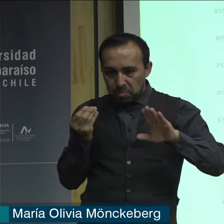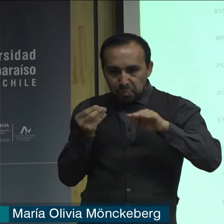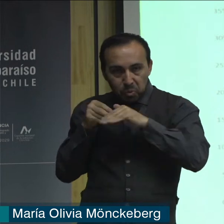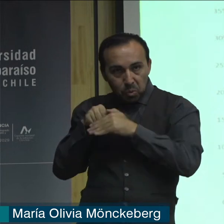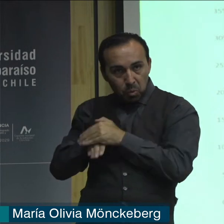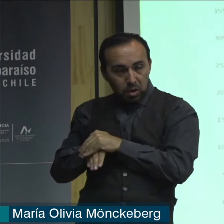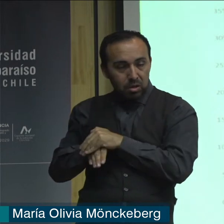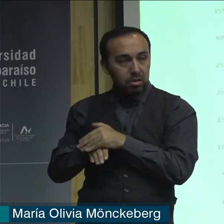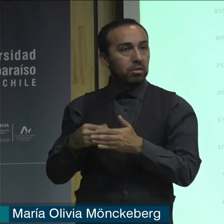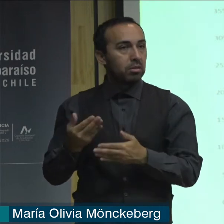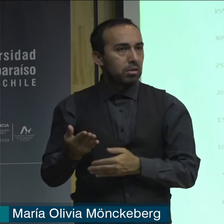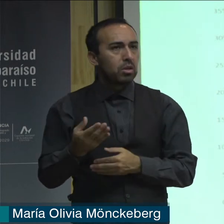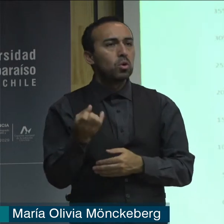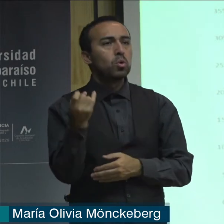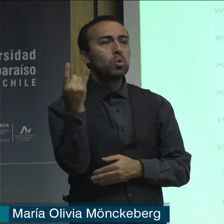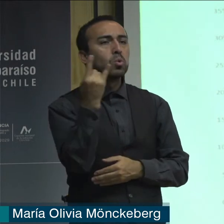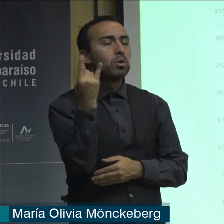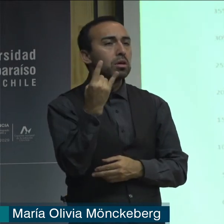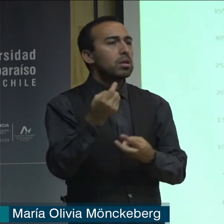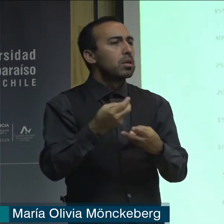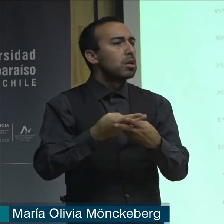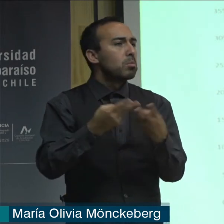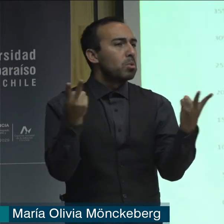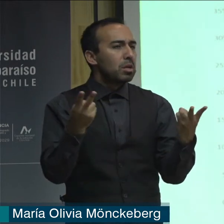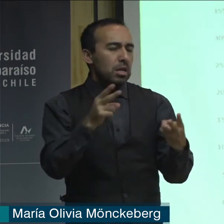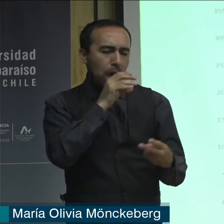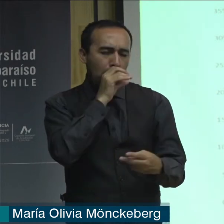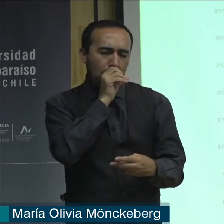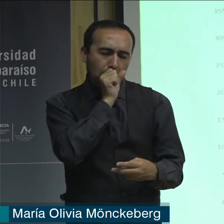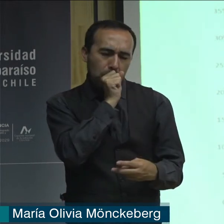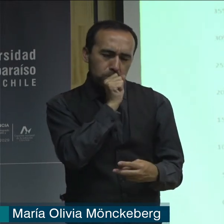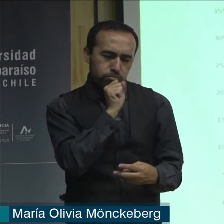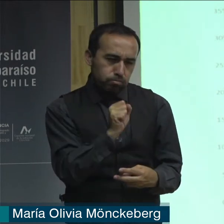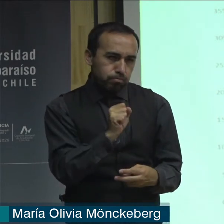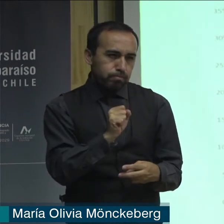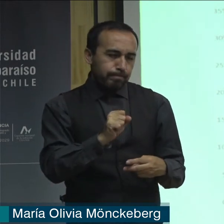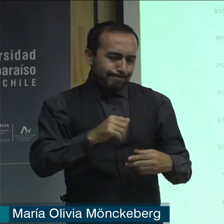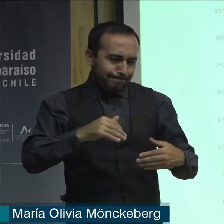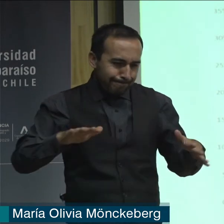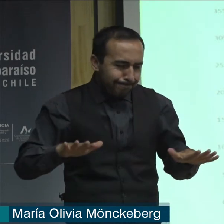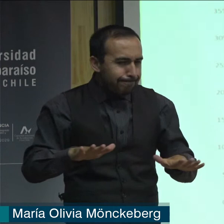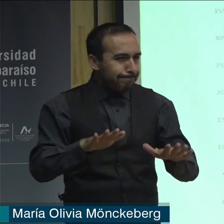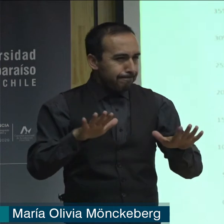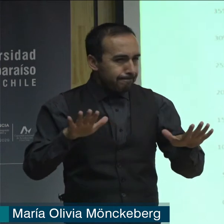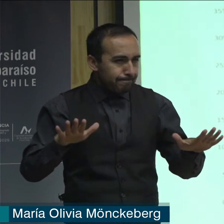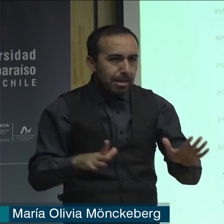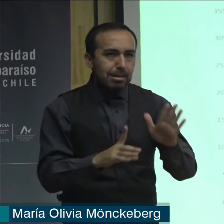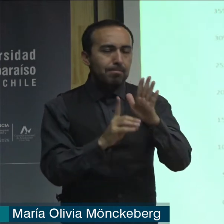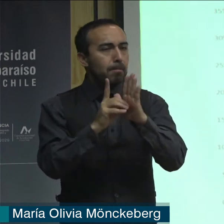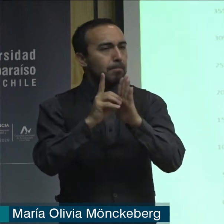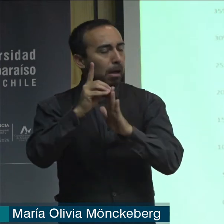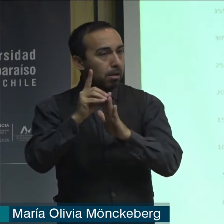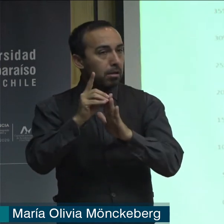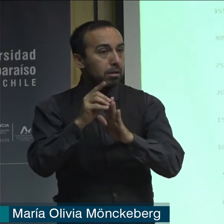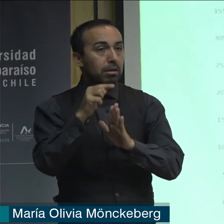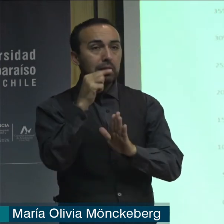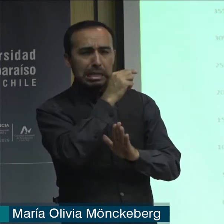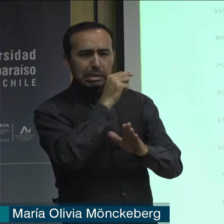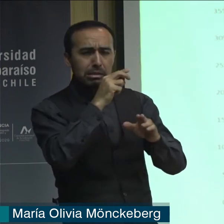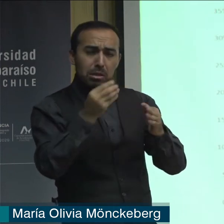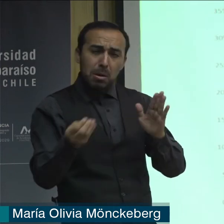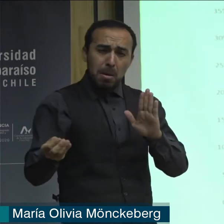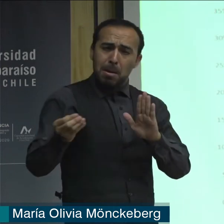universidades públicas que han resistido que se han desarrollado que son las que realizan más